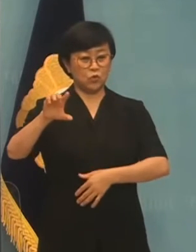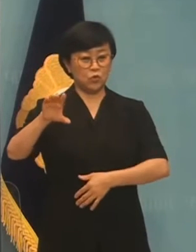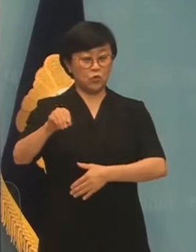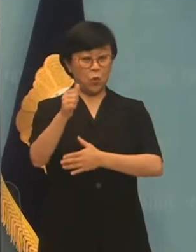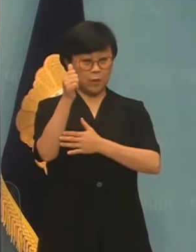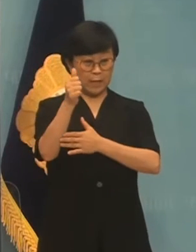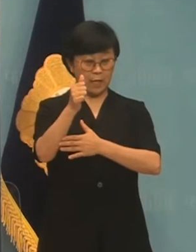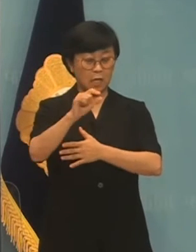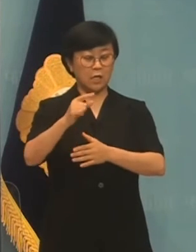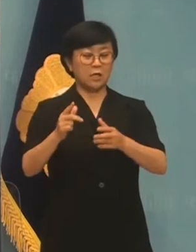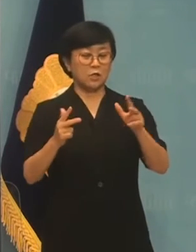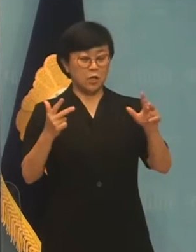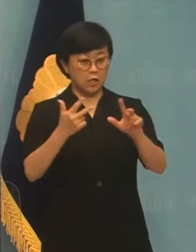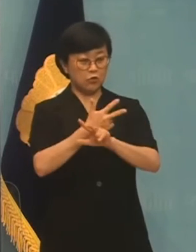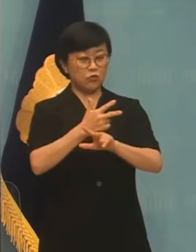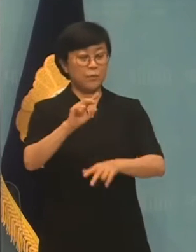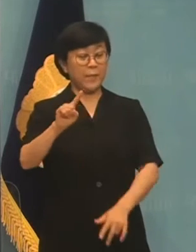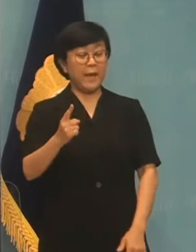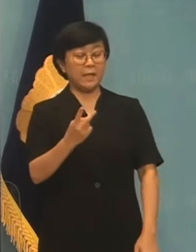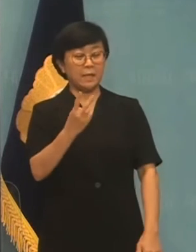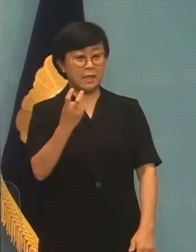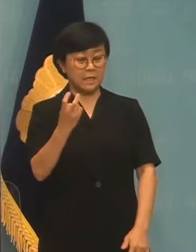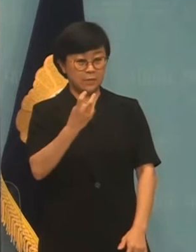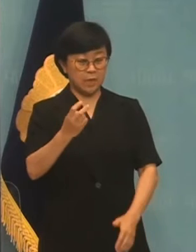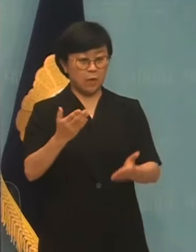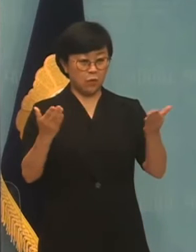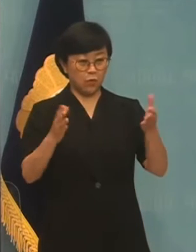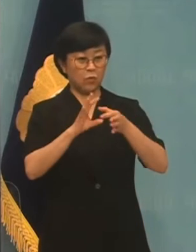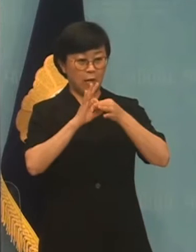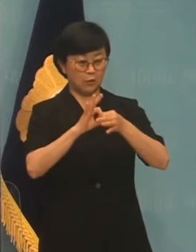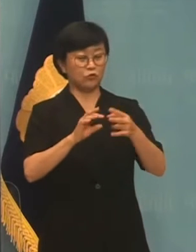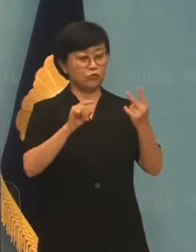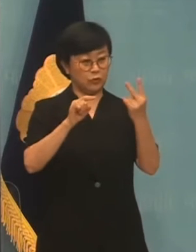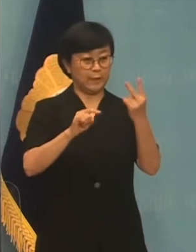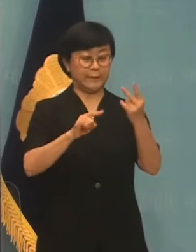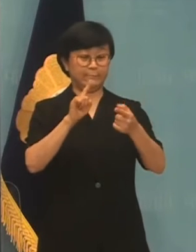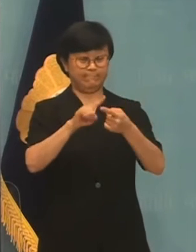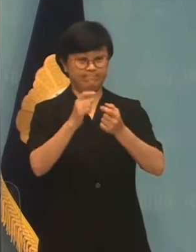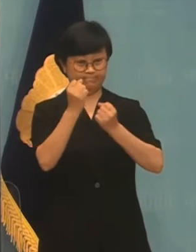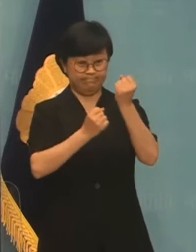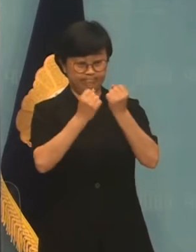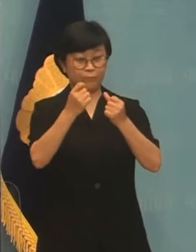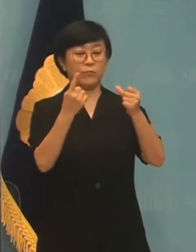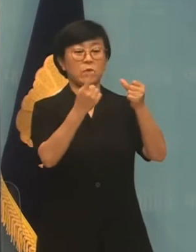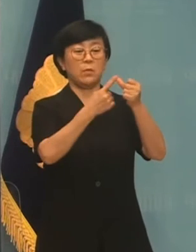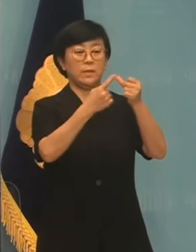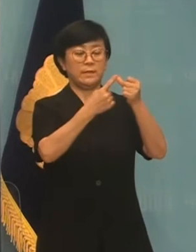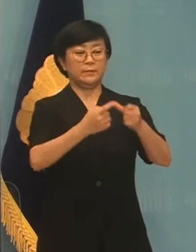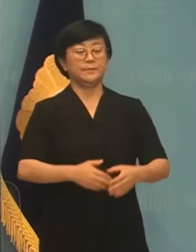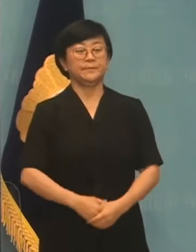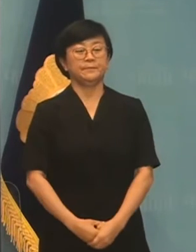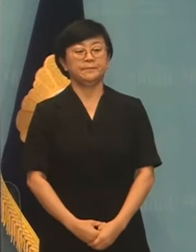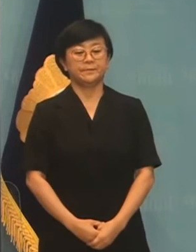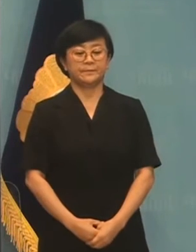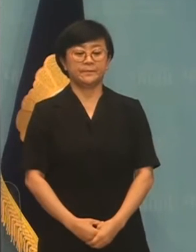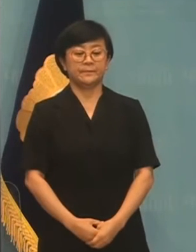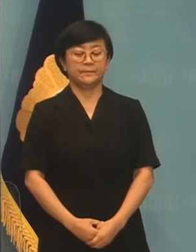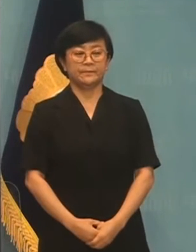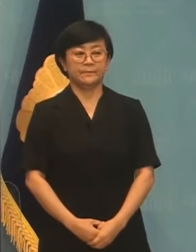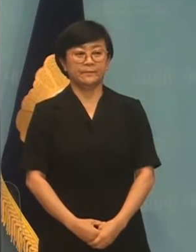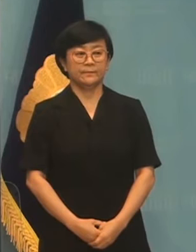주 120시간 노동 관련한 논란 관련한 발언 브리핑 두 가지 드리겠습니다. 첫 번째 브리핑 먼저 드리겠습니다.